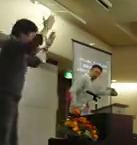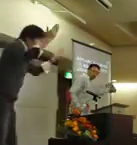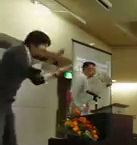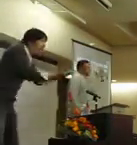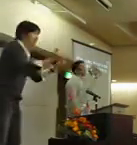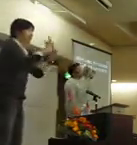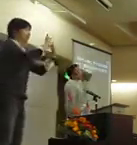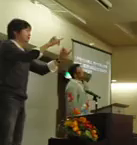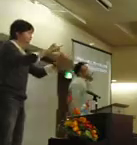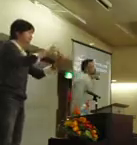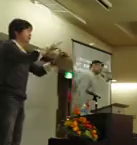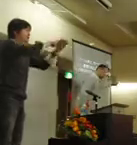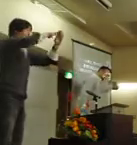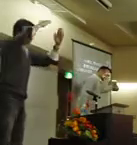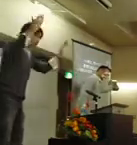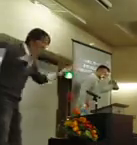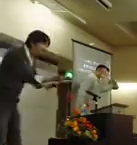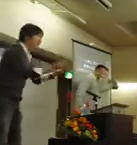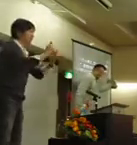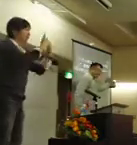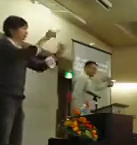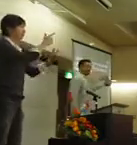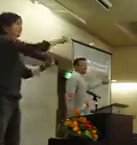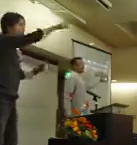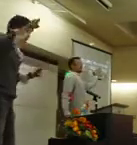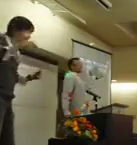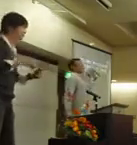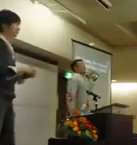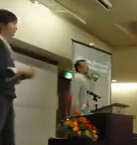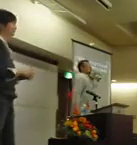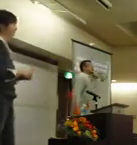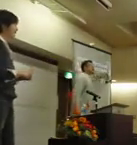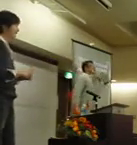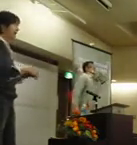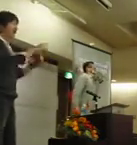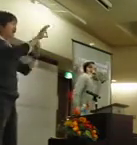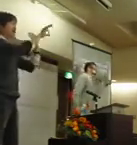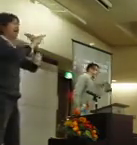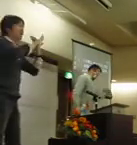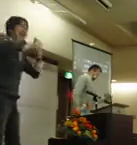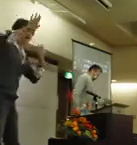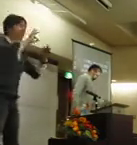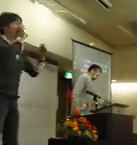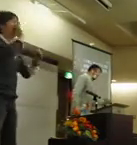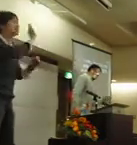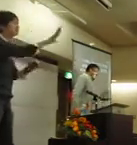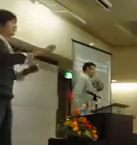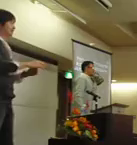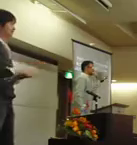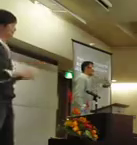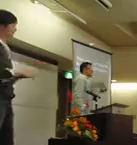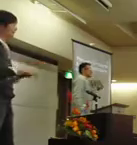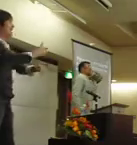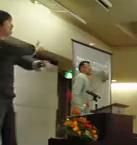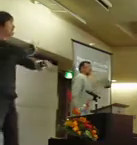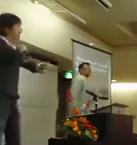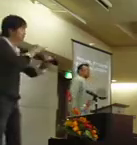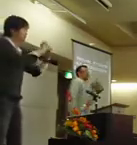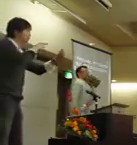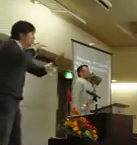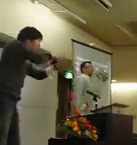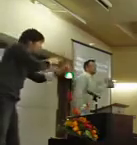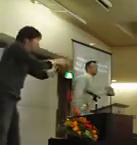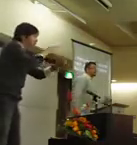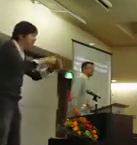人ですよ。全ての人ですから例外はないんですよ。ヤクザも人殺